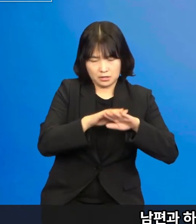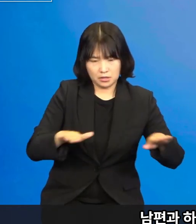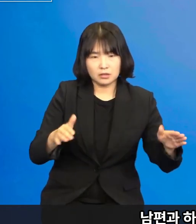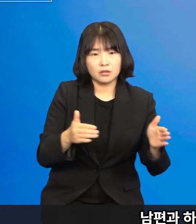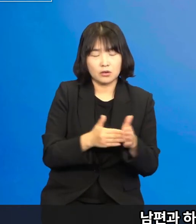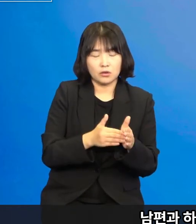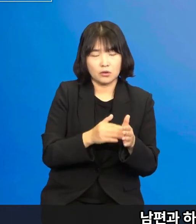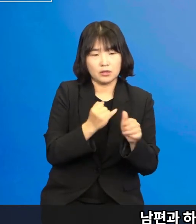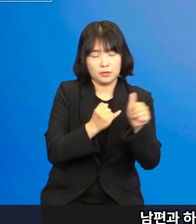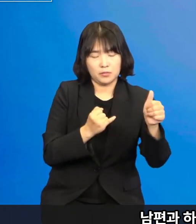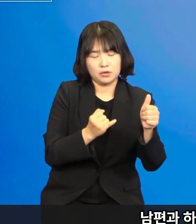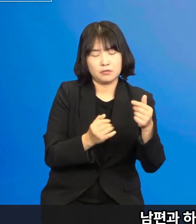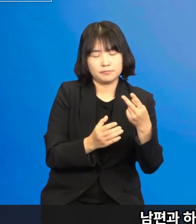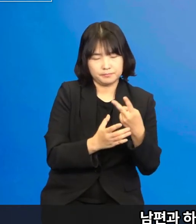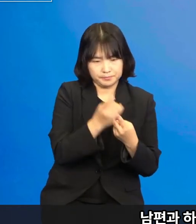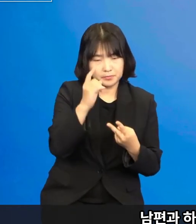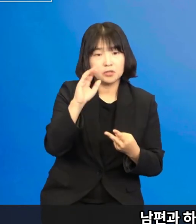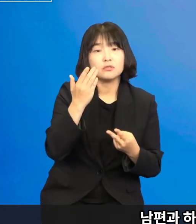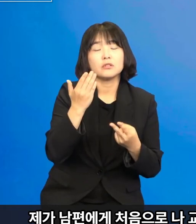되게 하셨습니다.